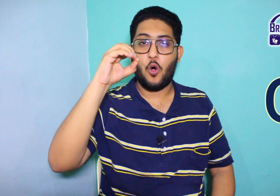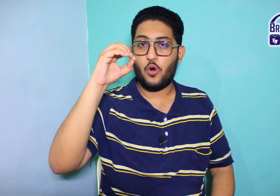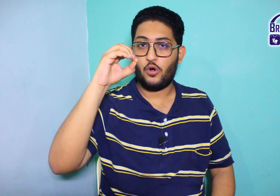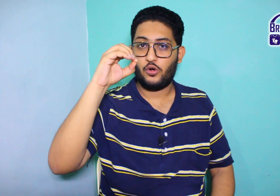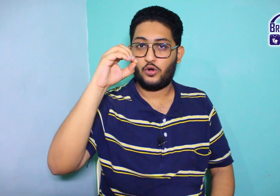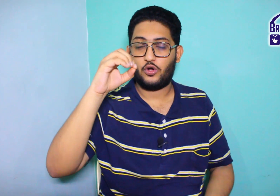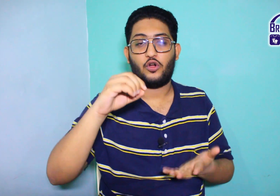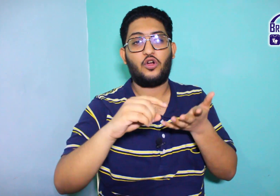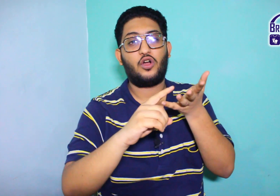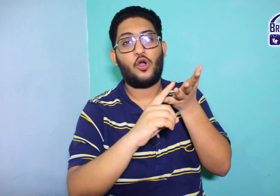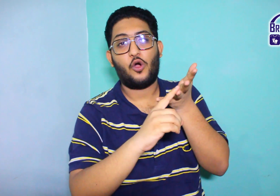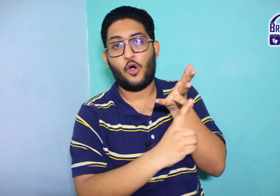ओ ओ